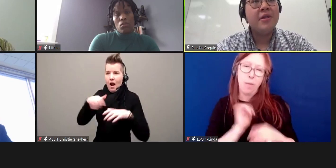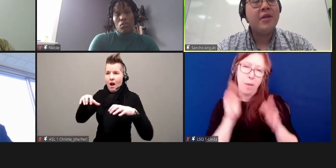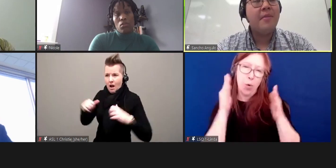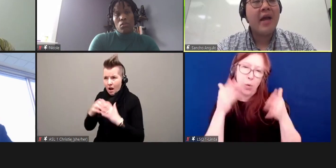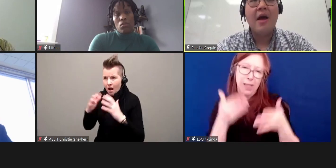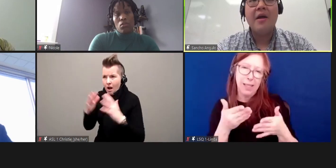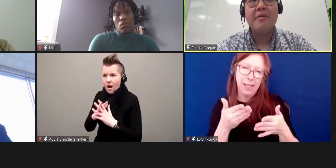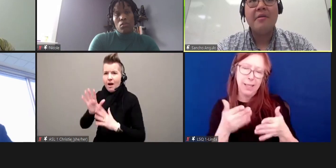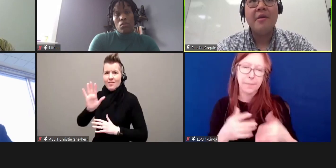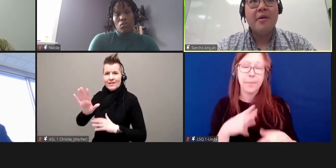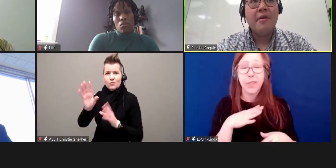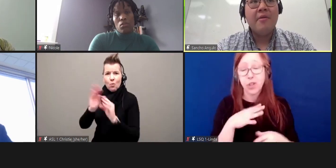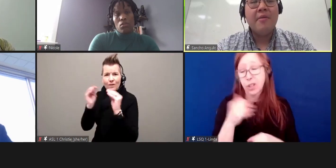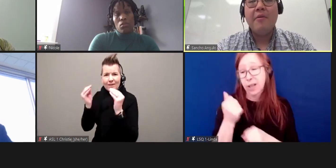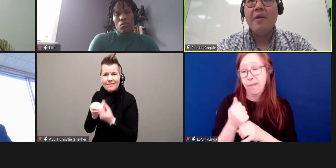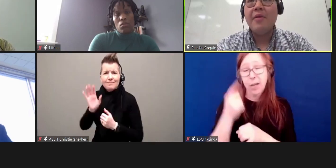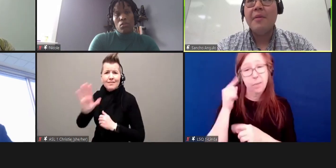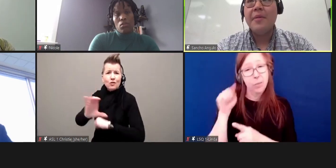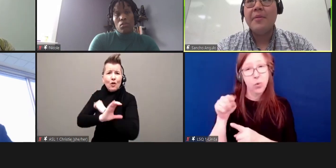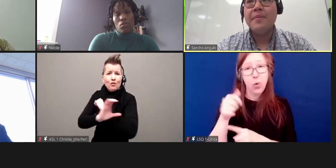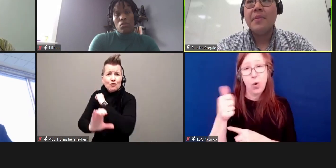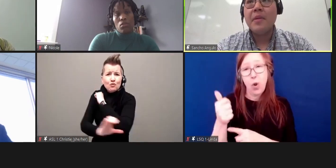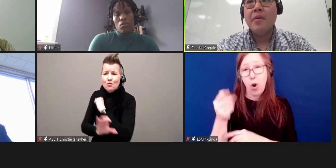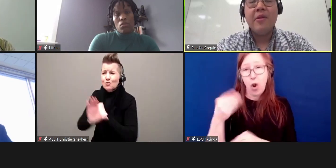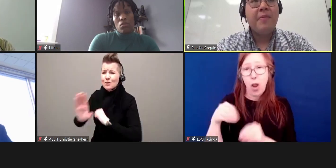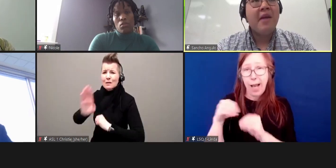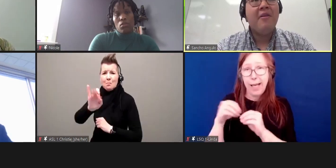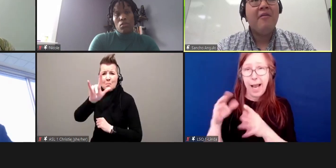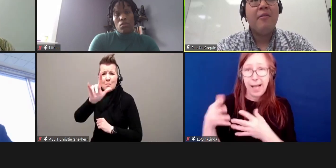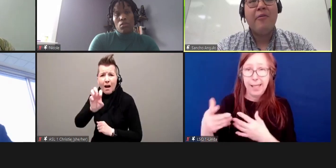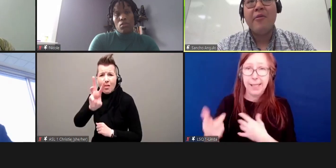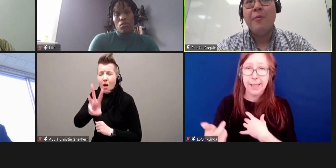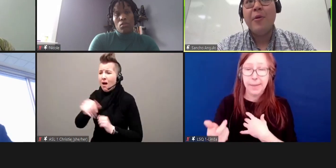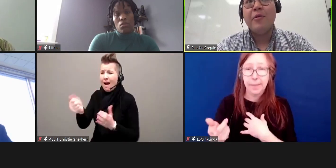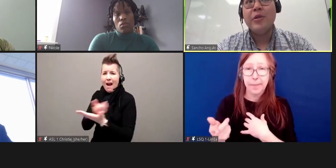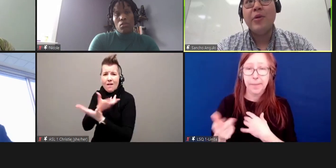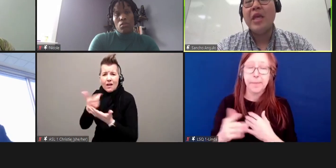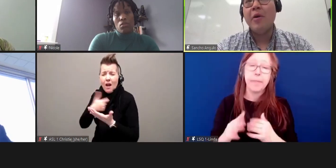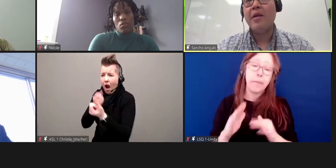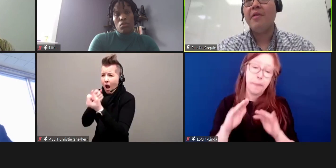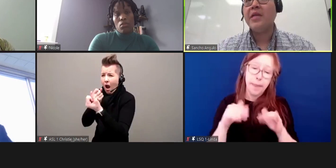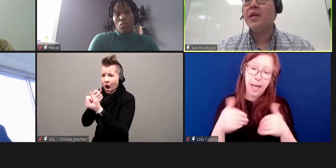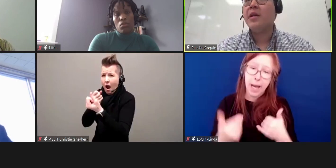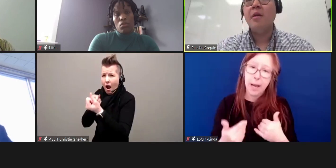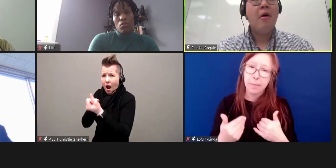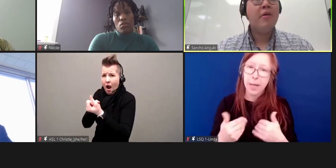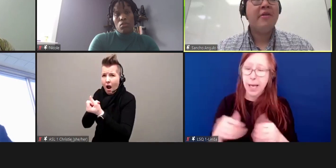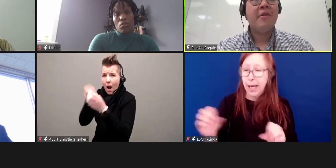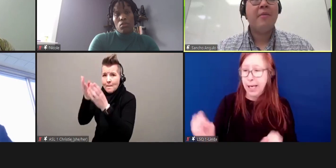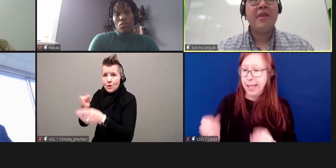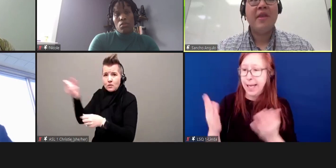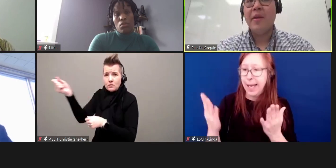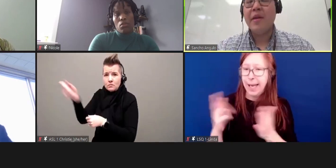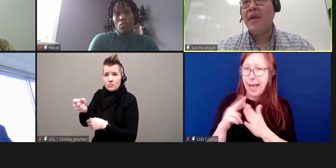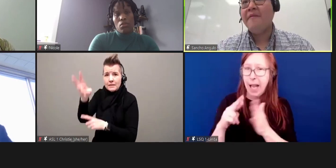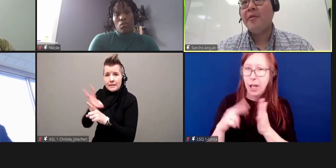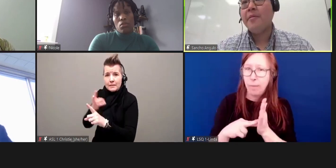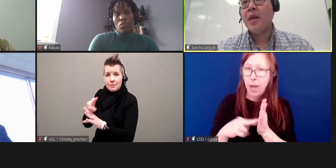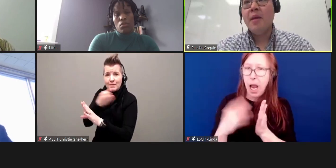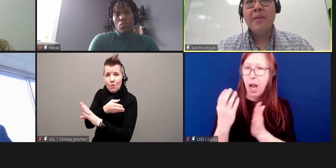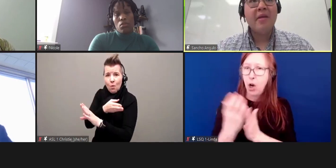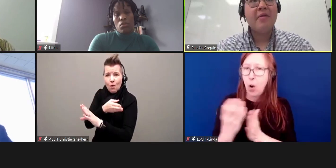pour un autre organisme ou même après avoir construit les règlements de la Constitution,